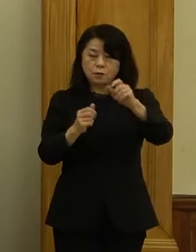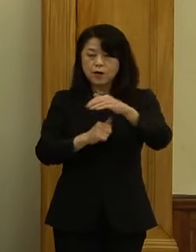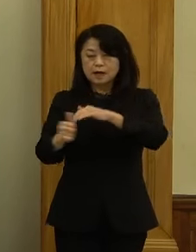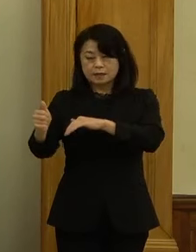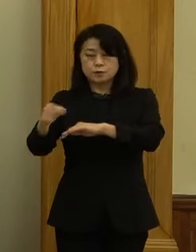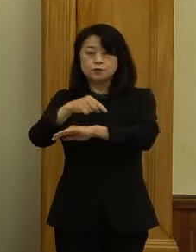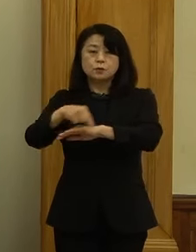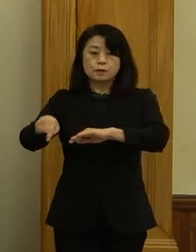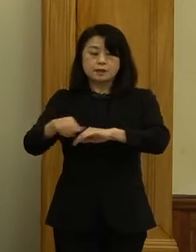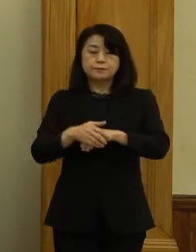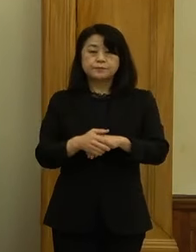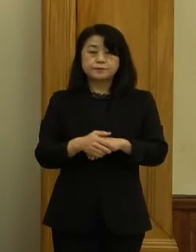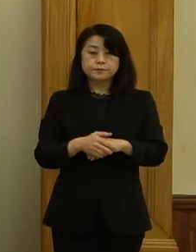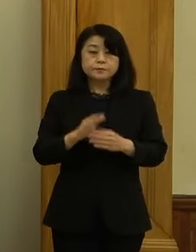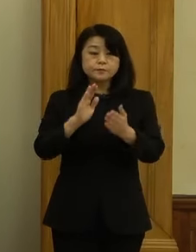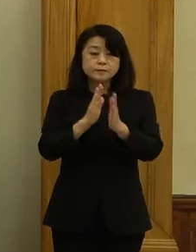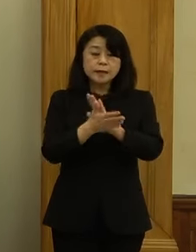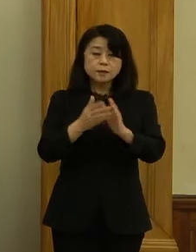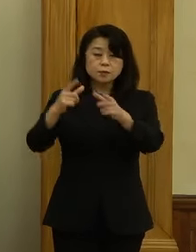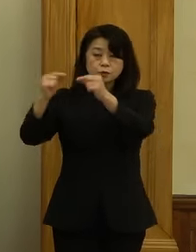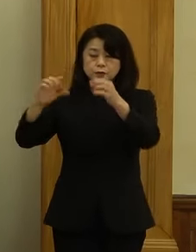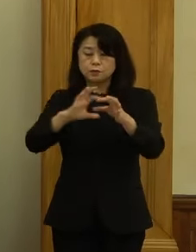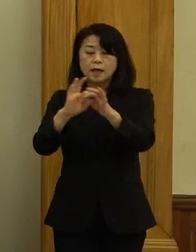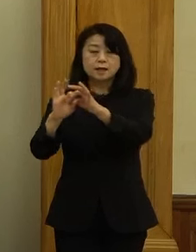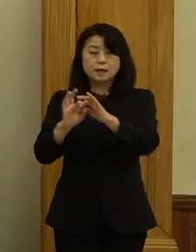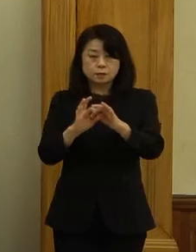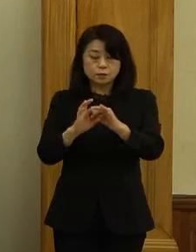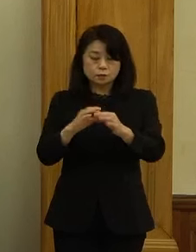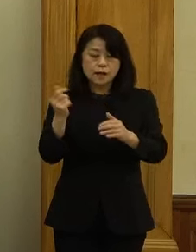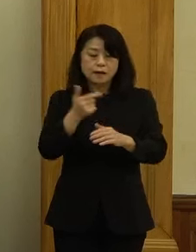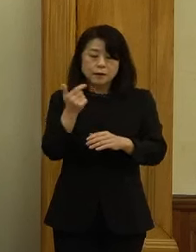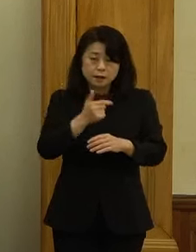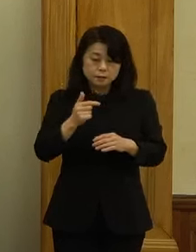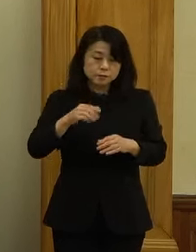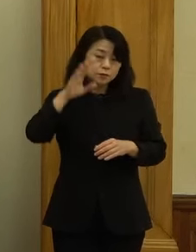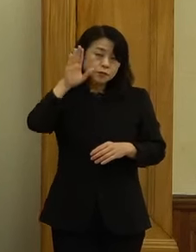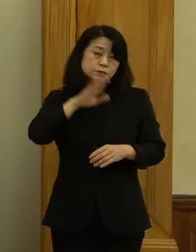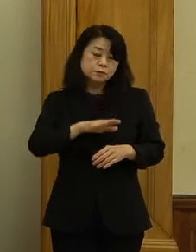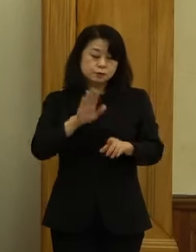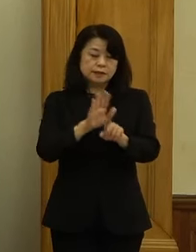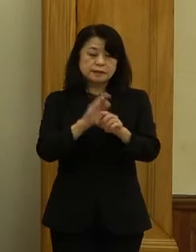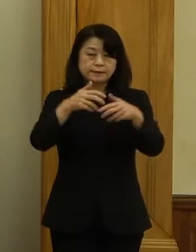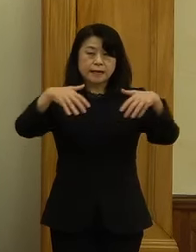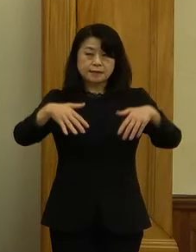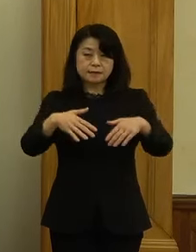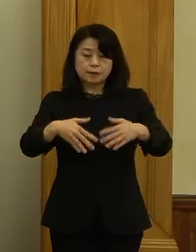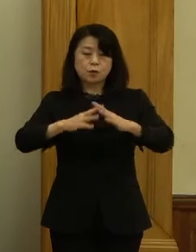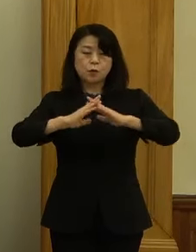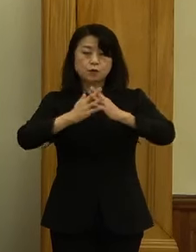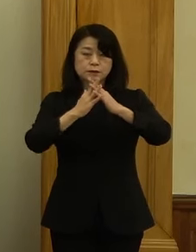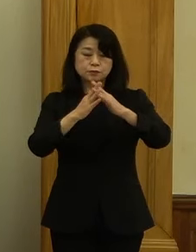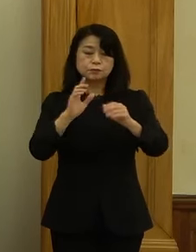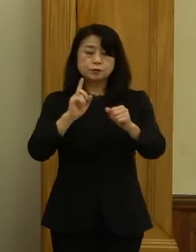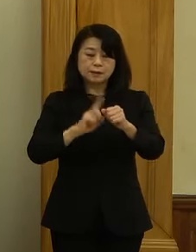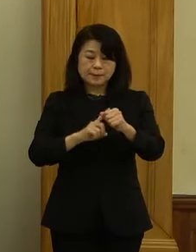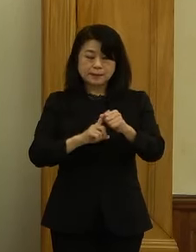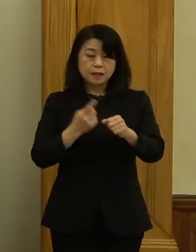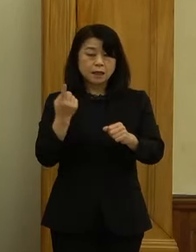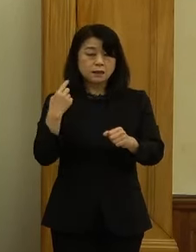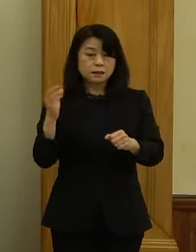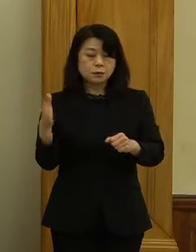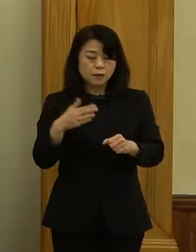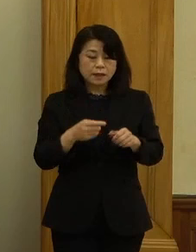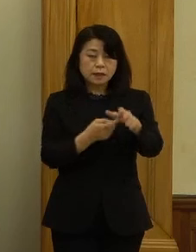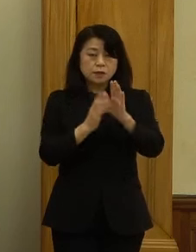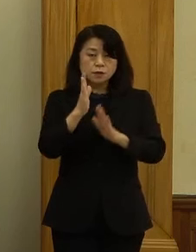ますまた県と国の連携による迅速かつ円滑な体制の構築のためえ昨日